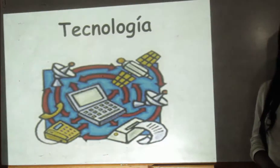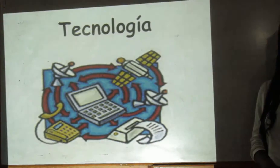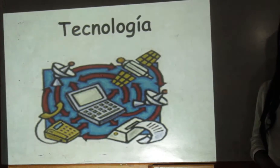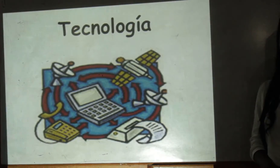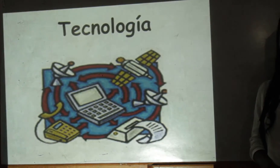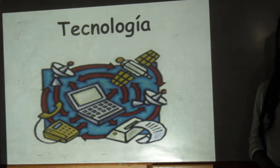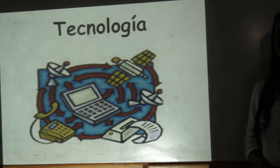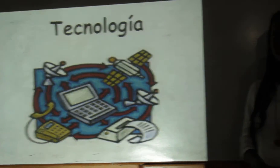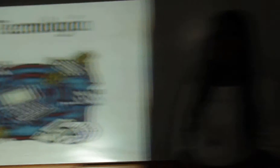Tecnología.